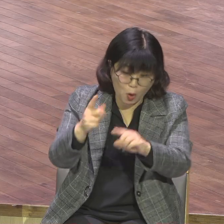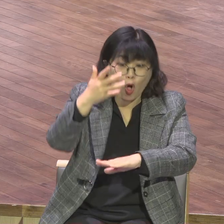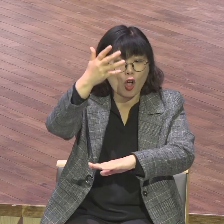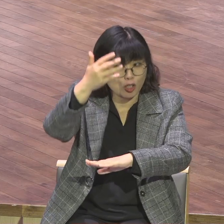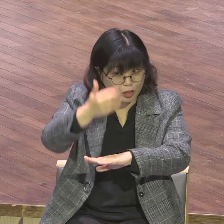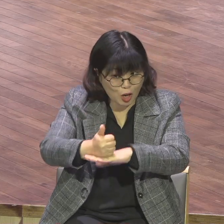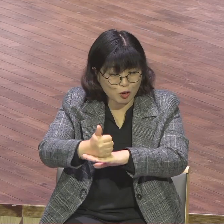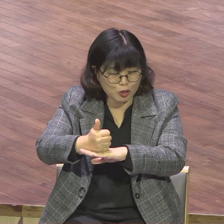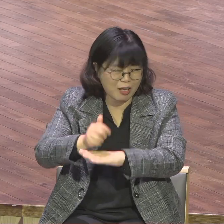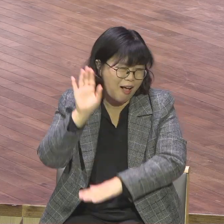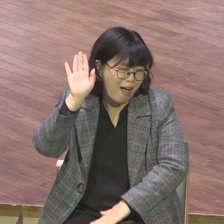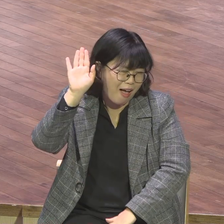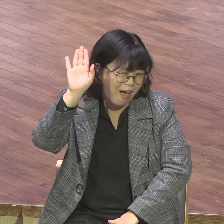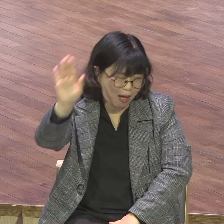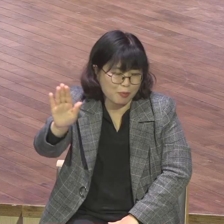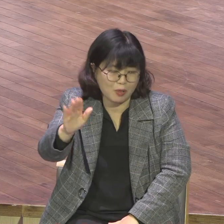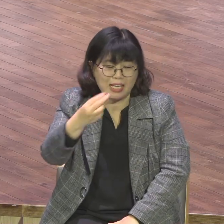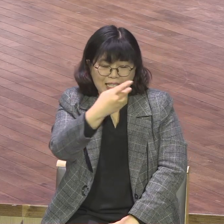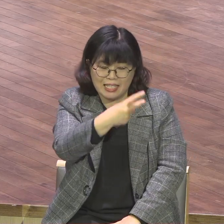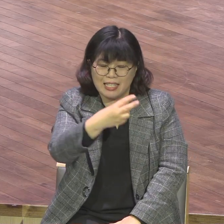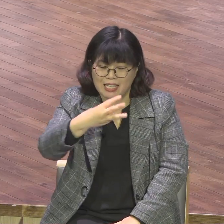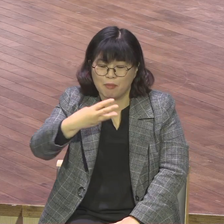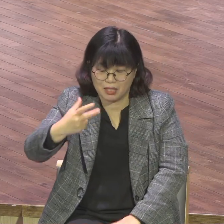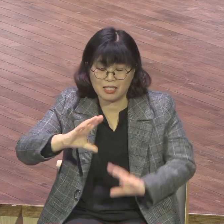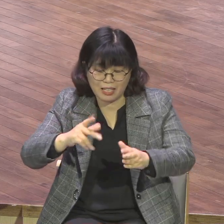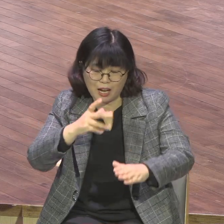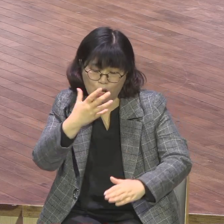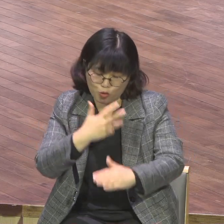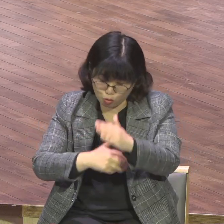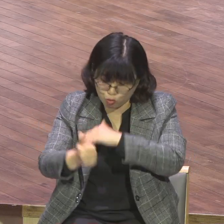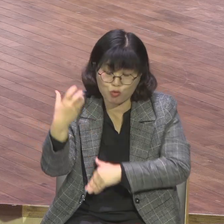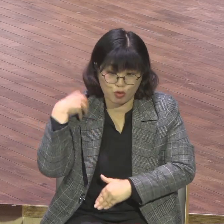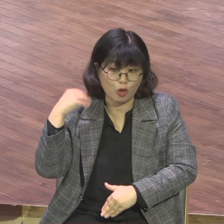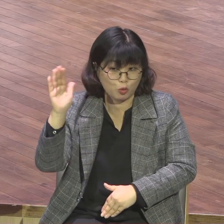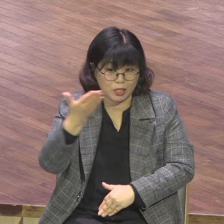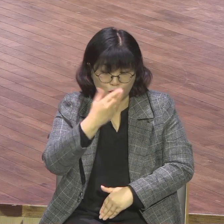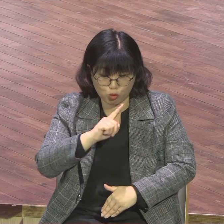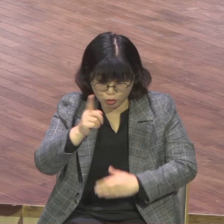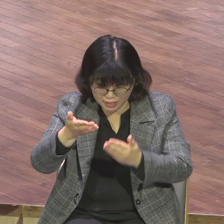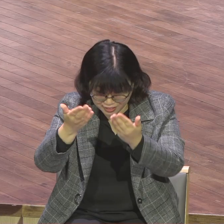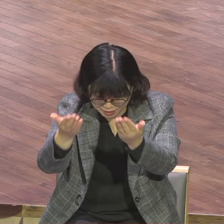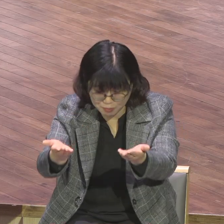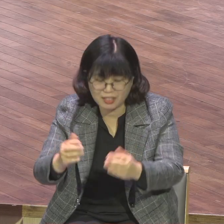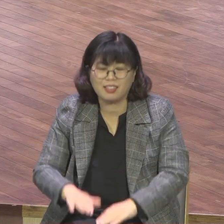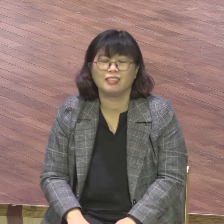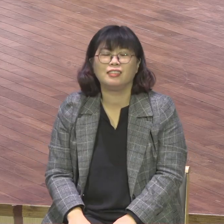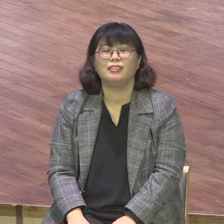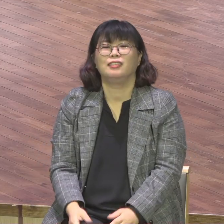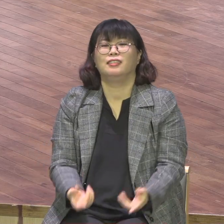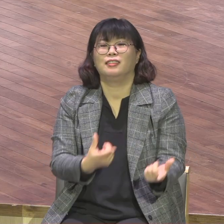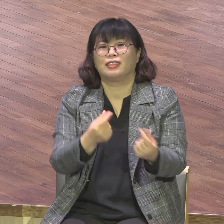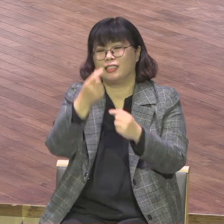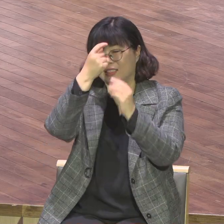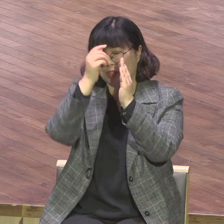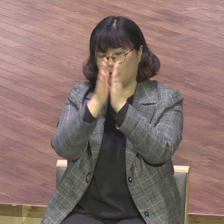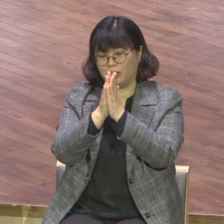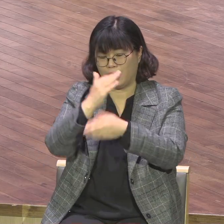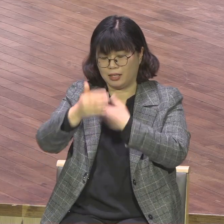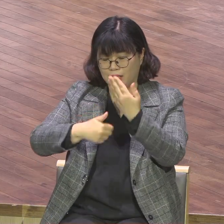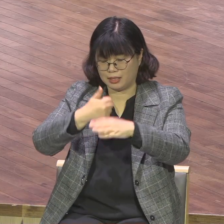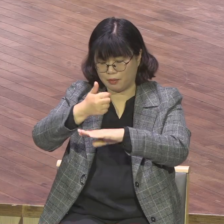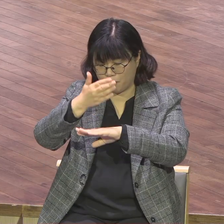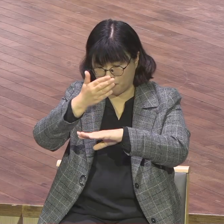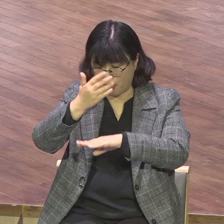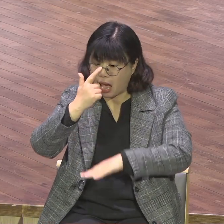명문 가문들 다 되시기를 주님으로 축복합니다. 기도합시다. 아버지 하나님, 우리 영계 모든